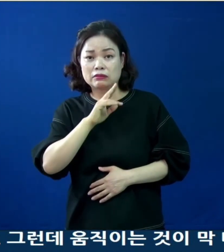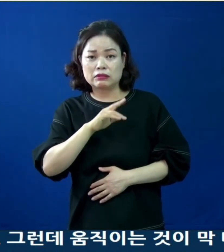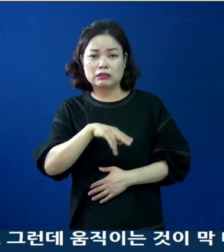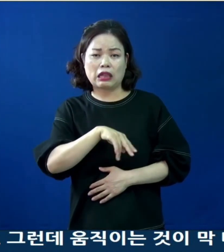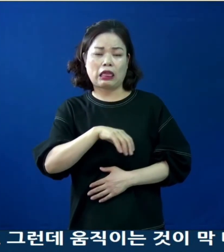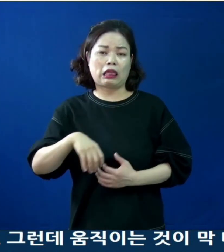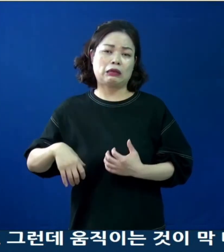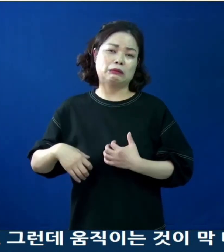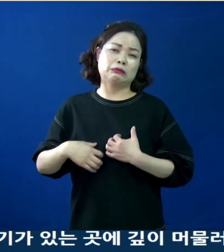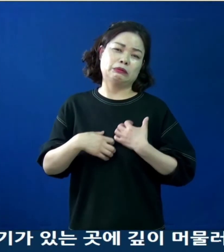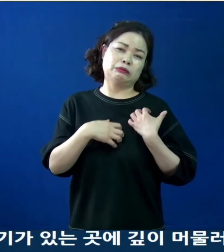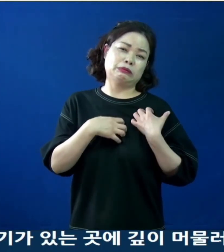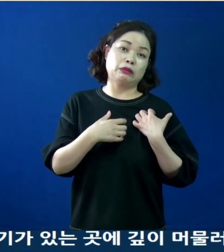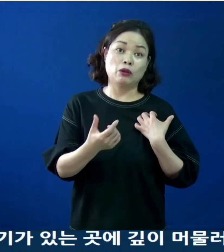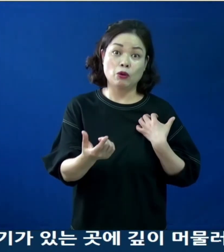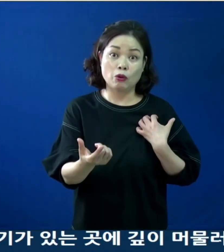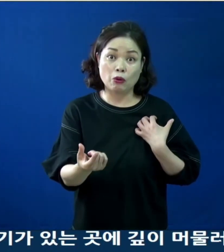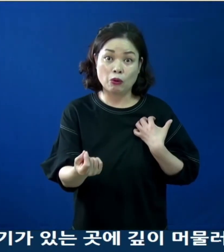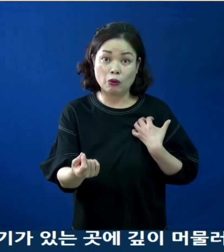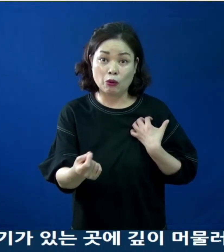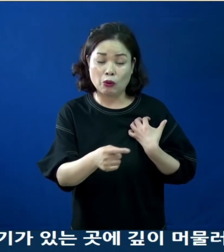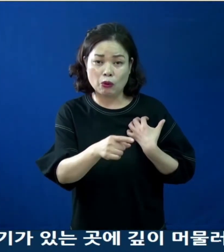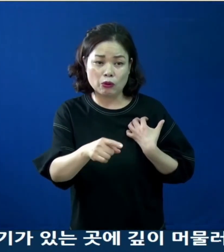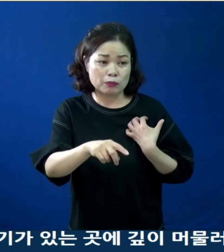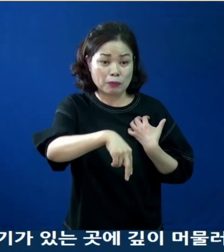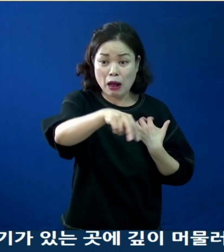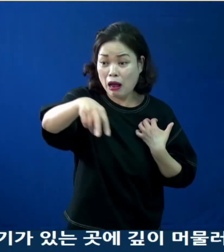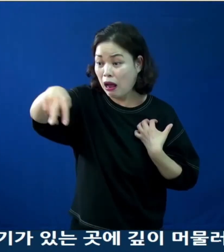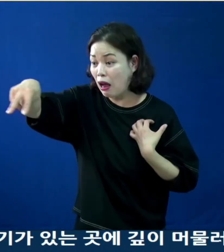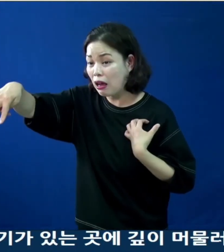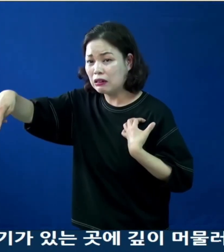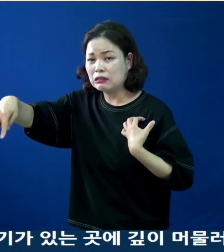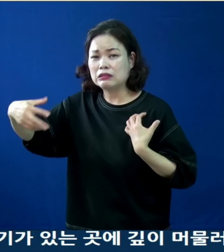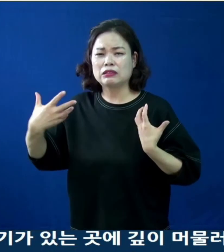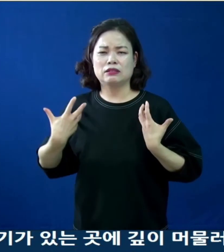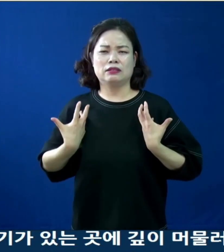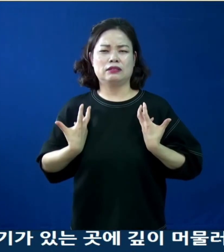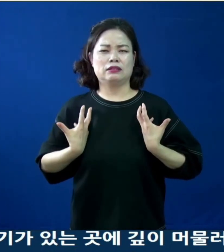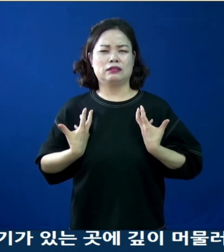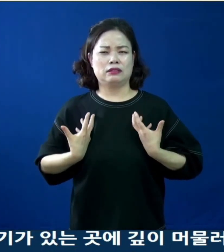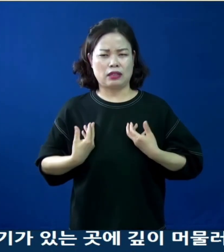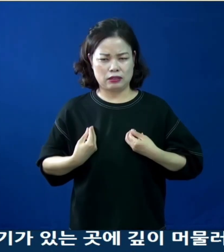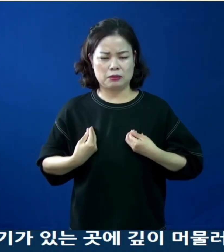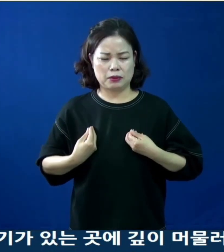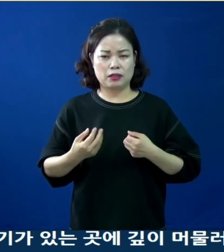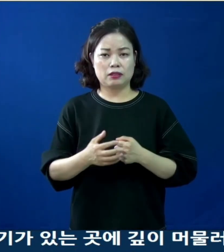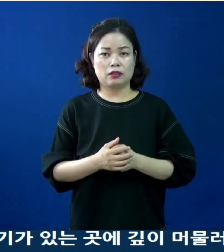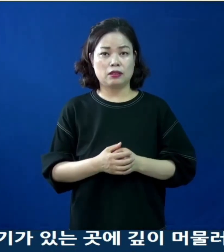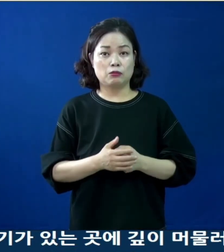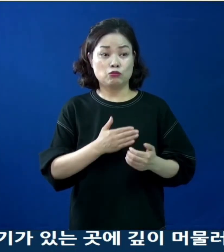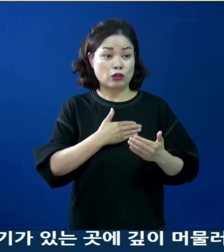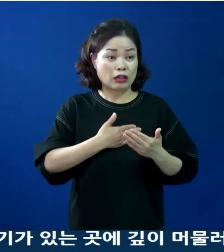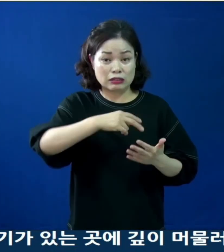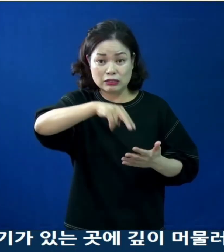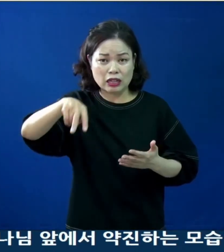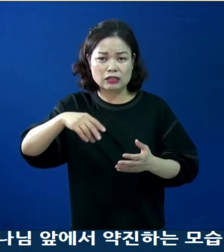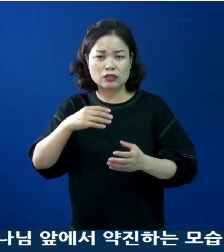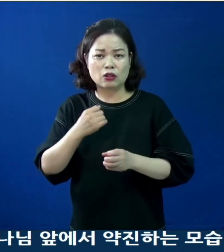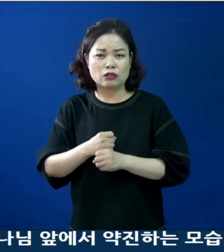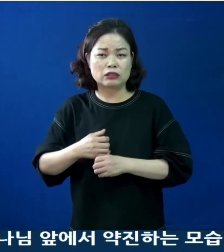태만해진 거고요, 초조해서 여기저기 움직이려고 하는 것은 낙심한 겁니다. 그런데